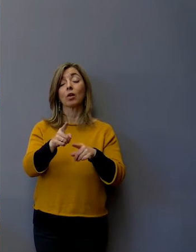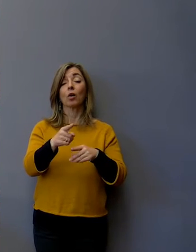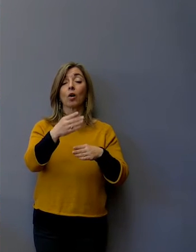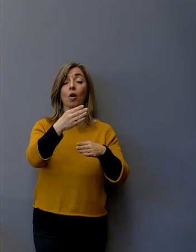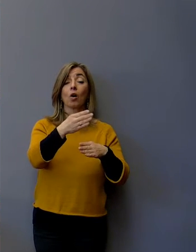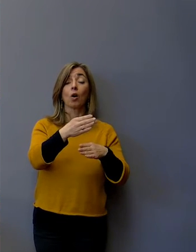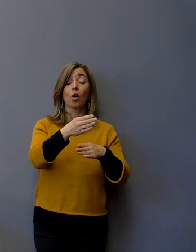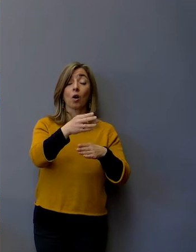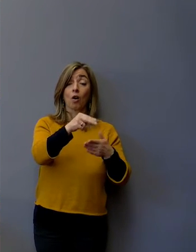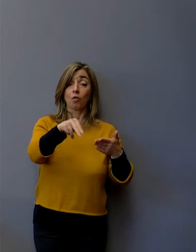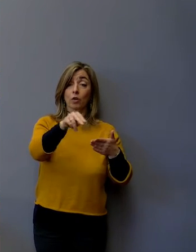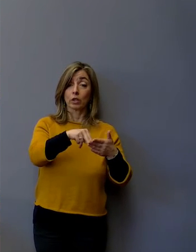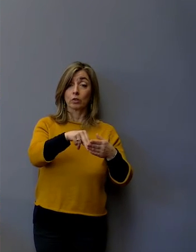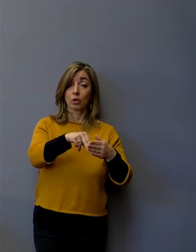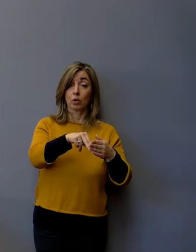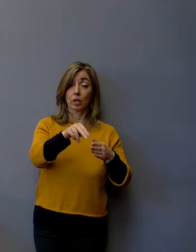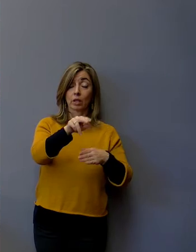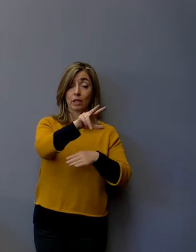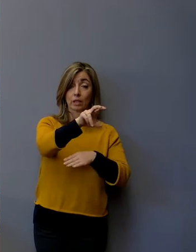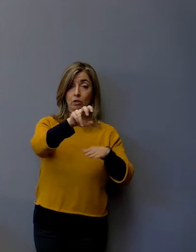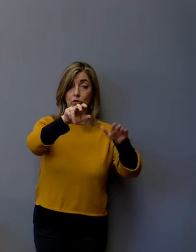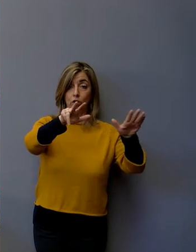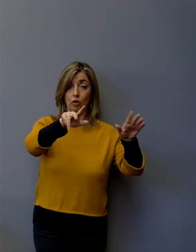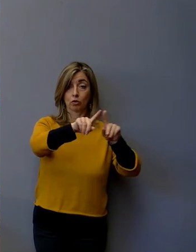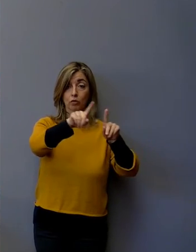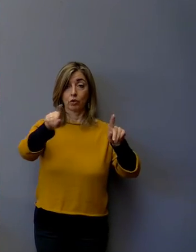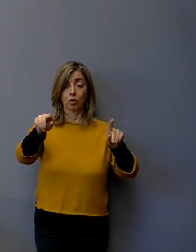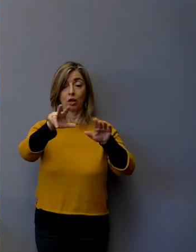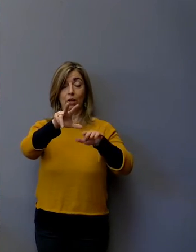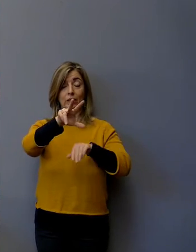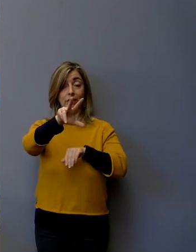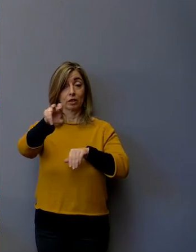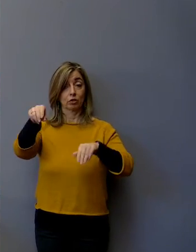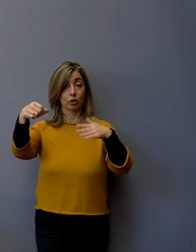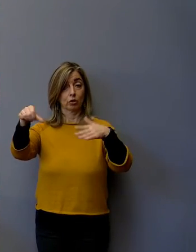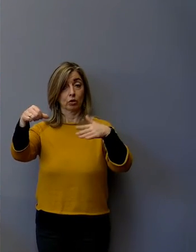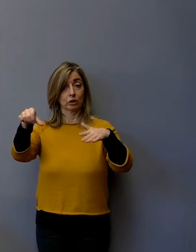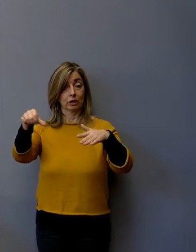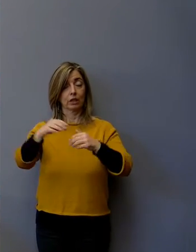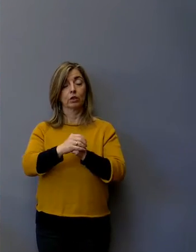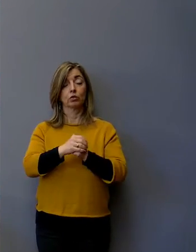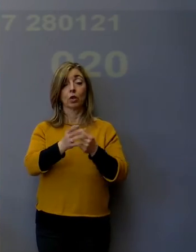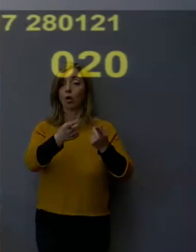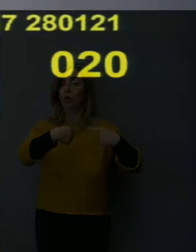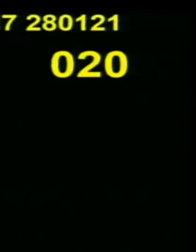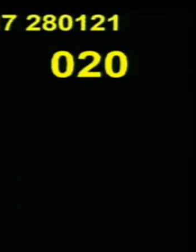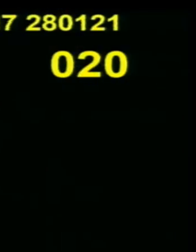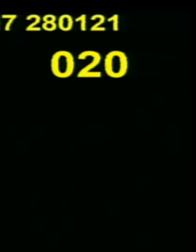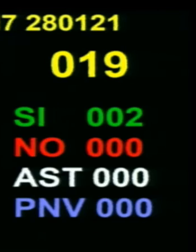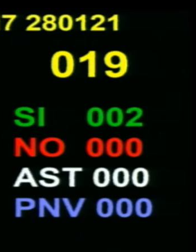numero 316 tutti con parere favorevole della giunta si